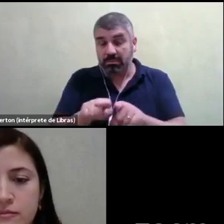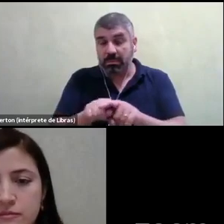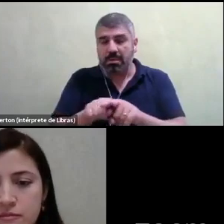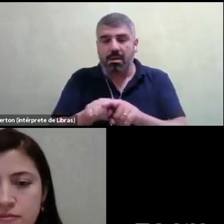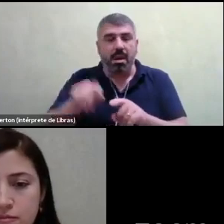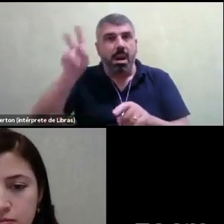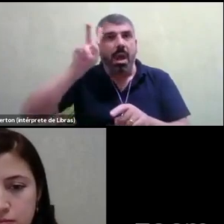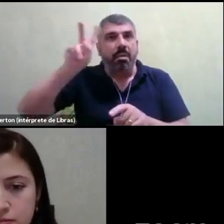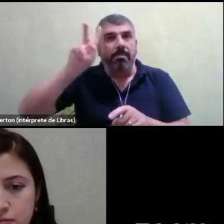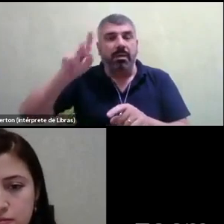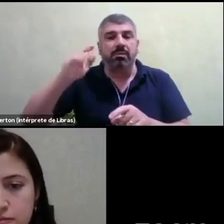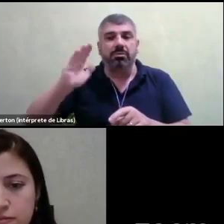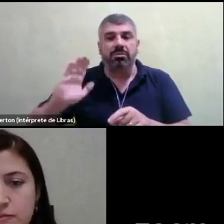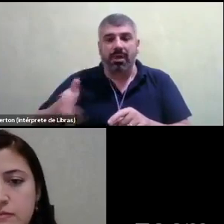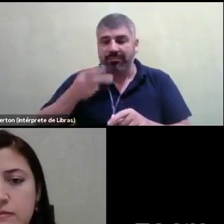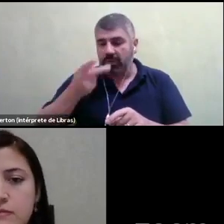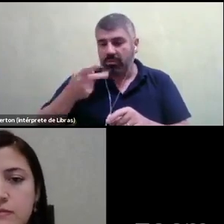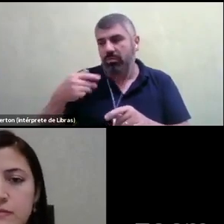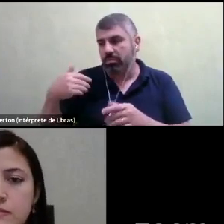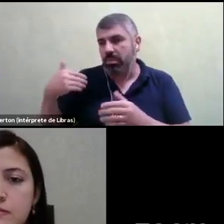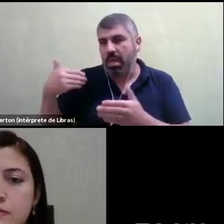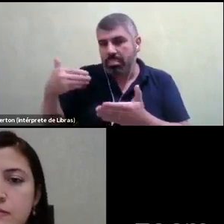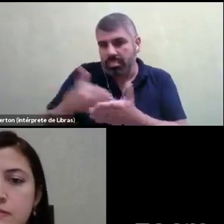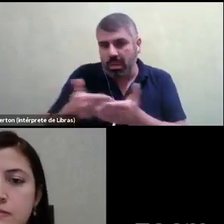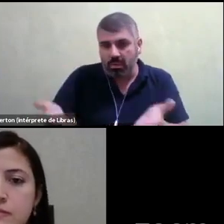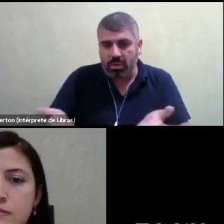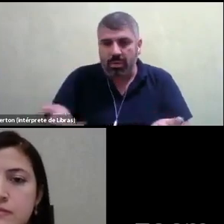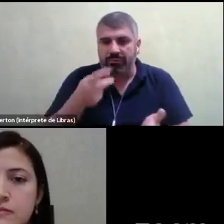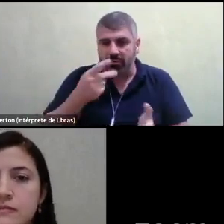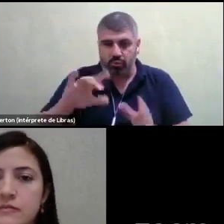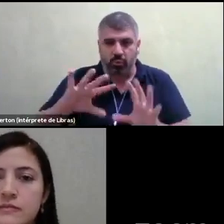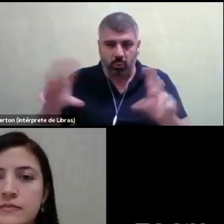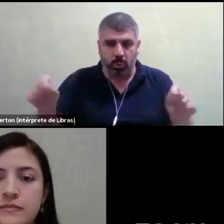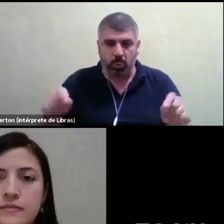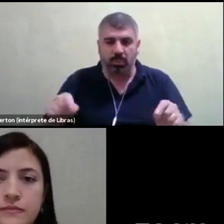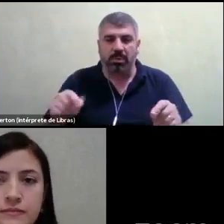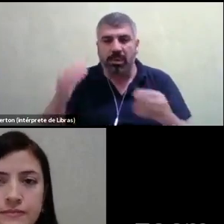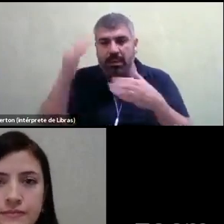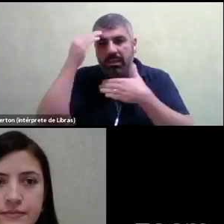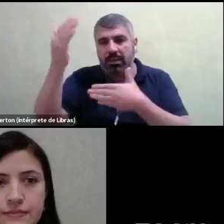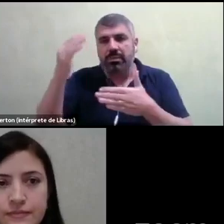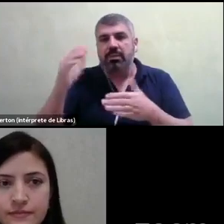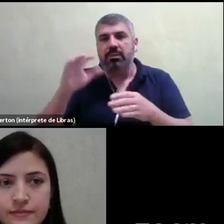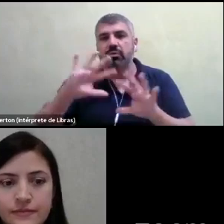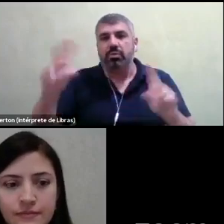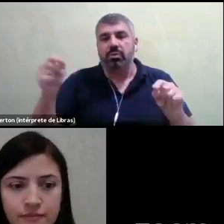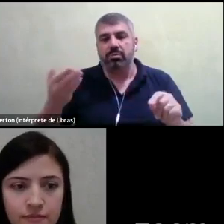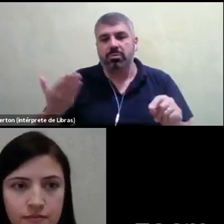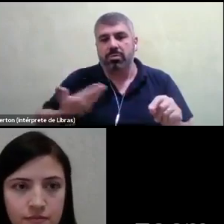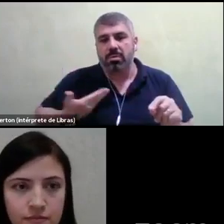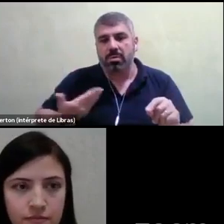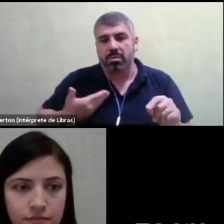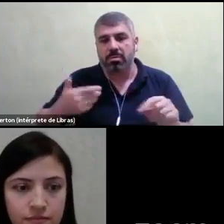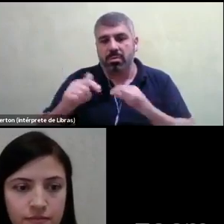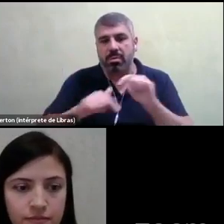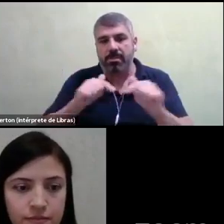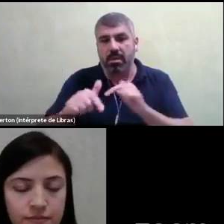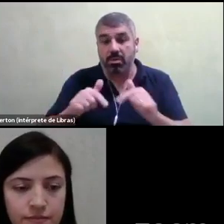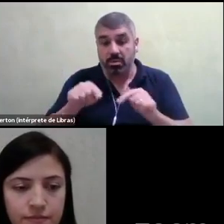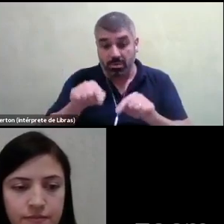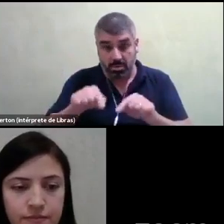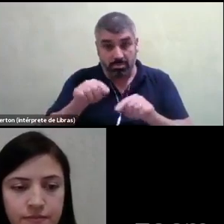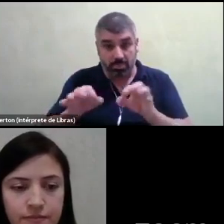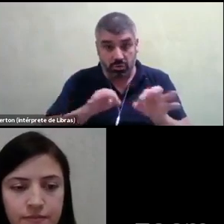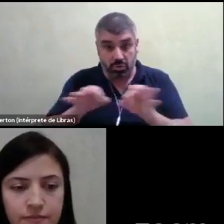disso que a gente ouviu até agora, agradecendo a todas as colegas que trabalharam com a gente nesse